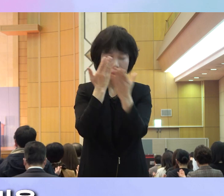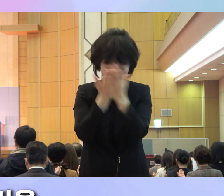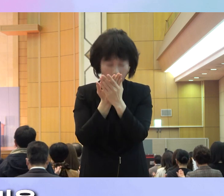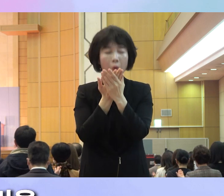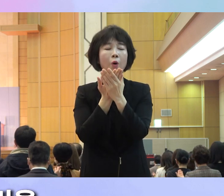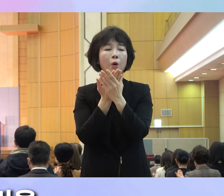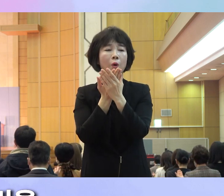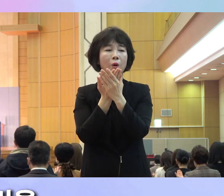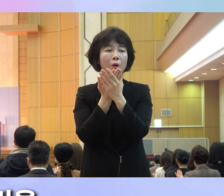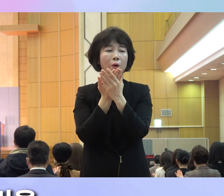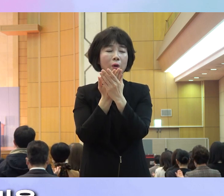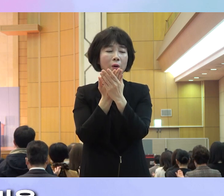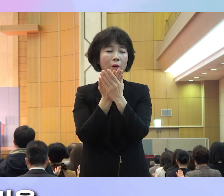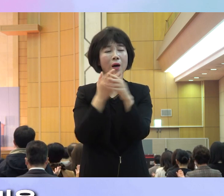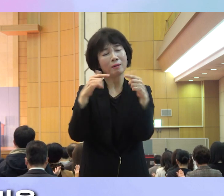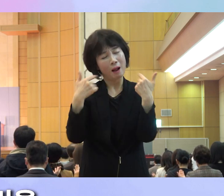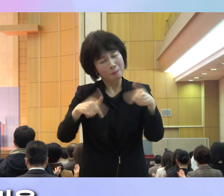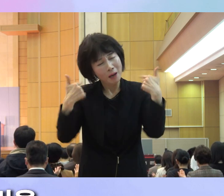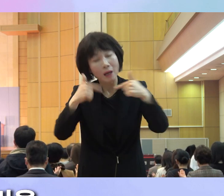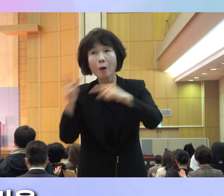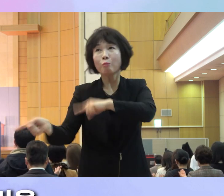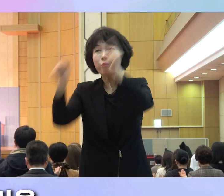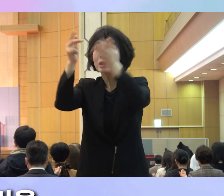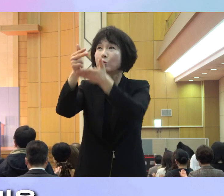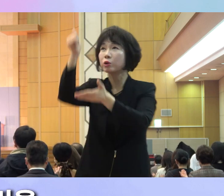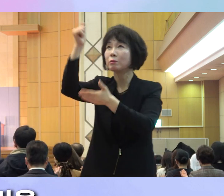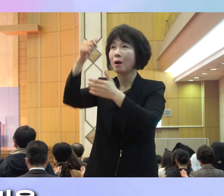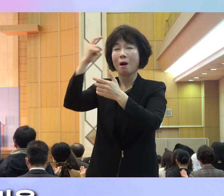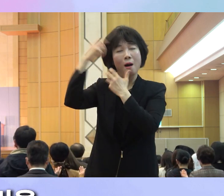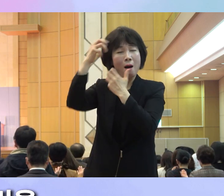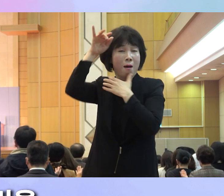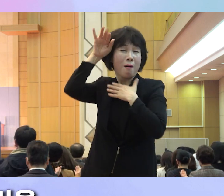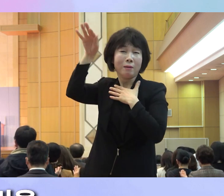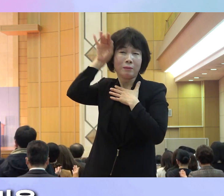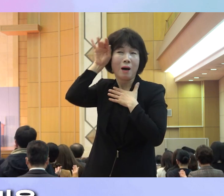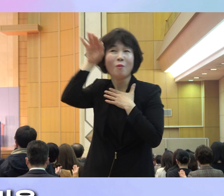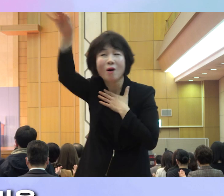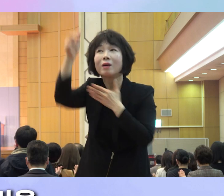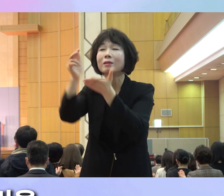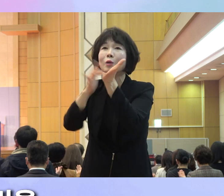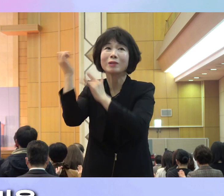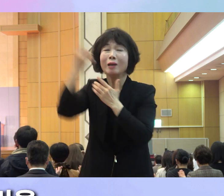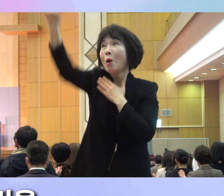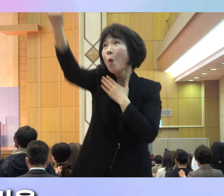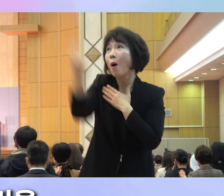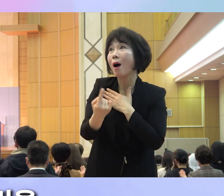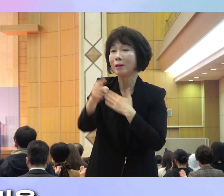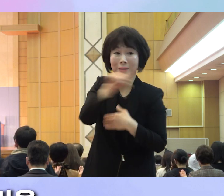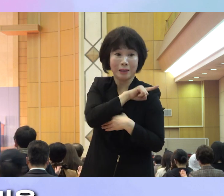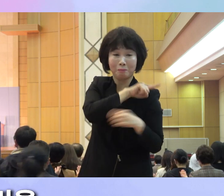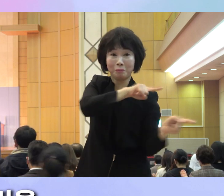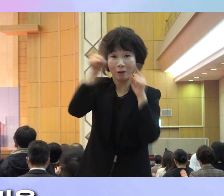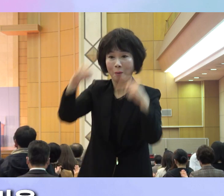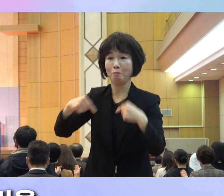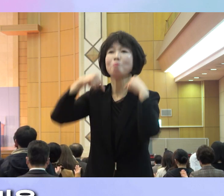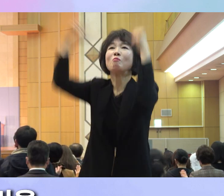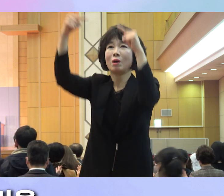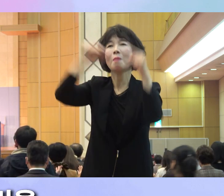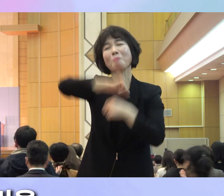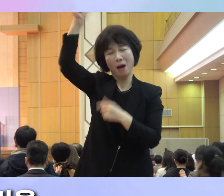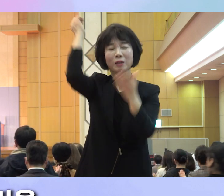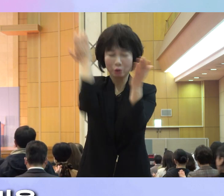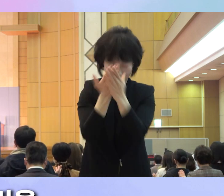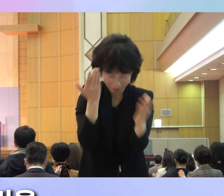하셔서 늘 부활의 주님을 사모하면서 주님이 오실 날에 첫째 부활에 참여한 자들 다 되게